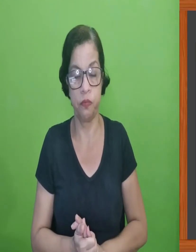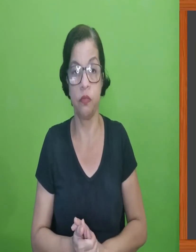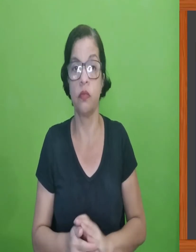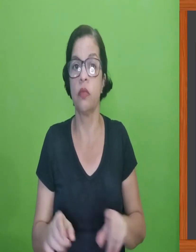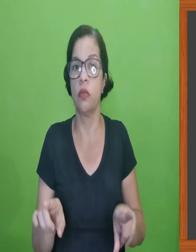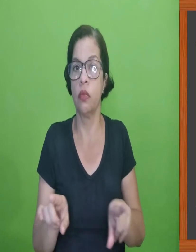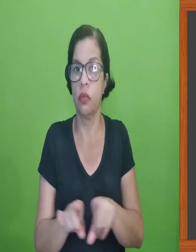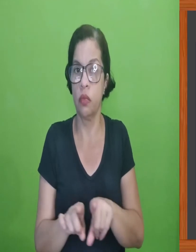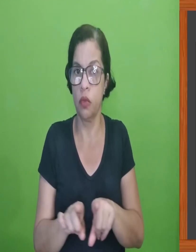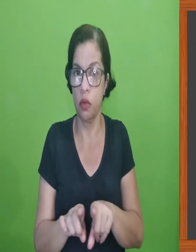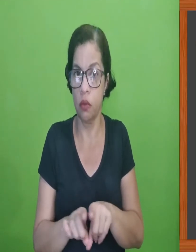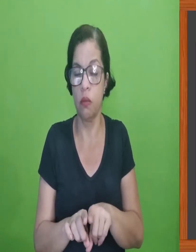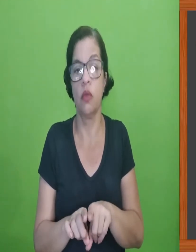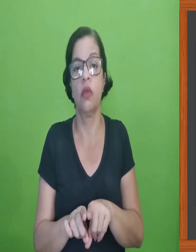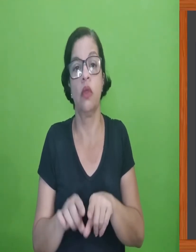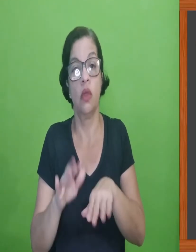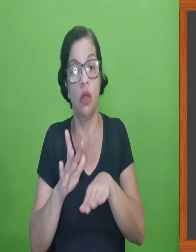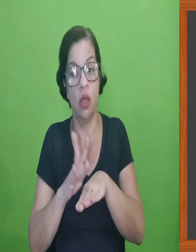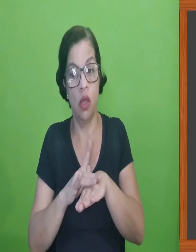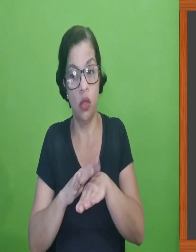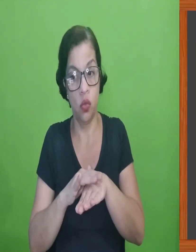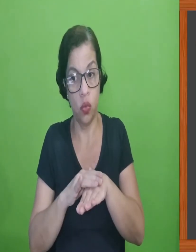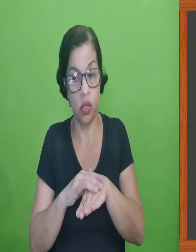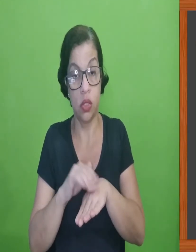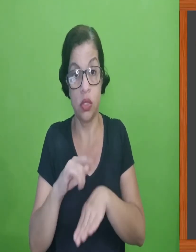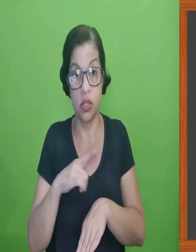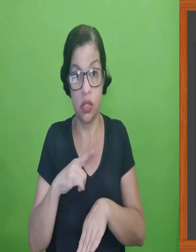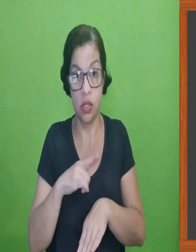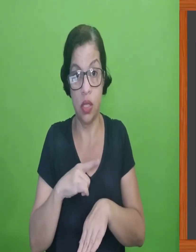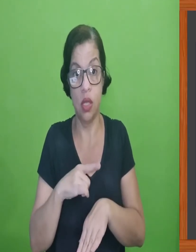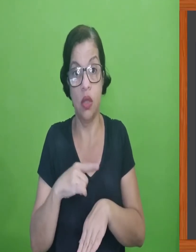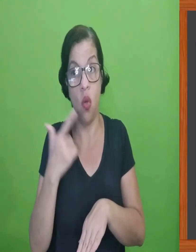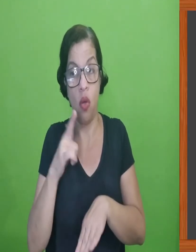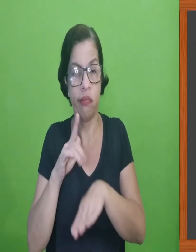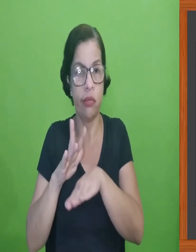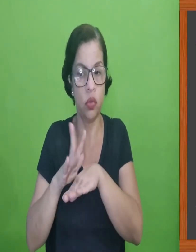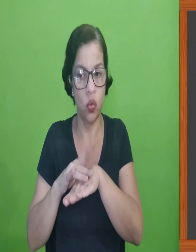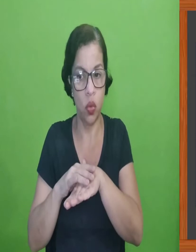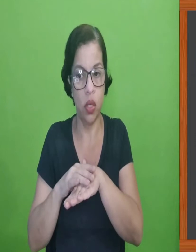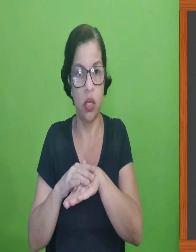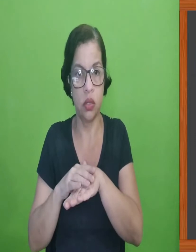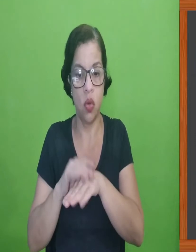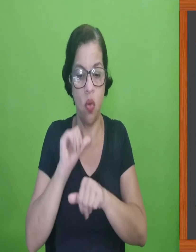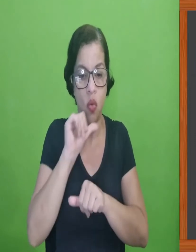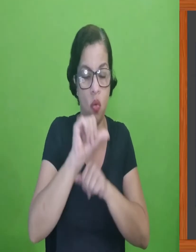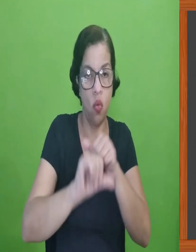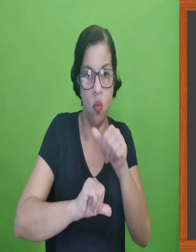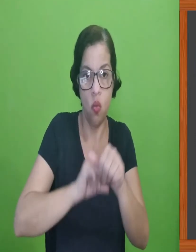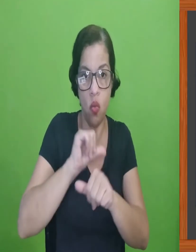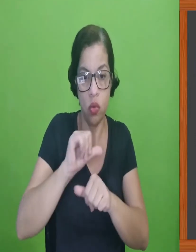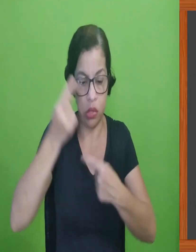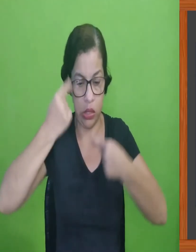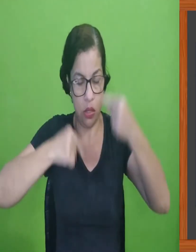Além da doença aterosclerótica subclínica, a presença de uma das seguintes enfermidades ou alterações